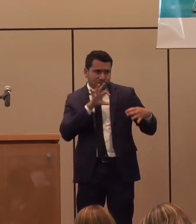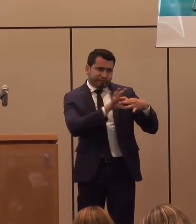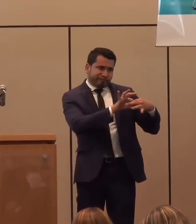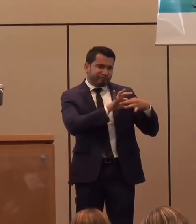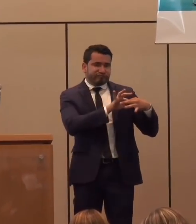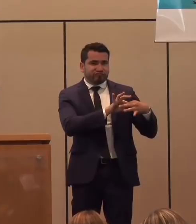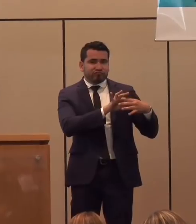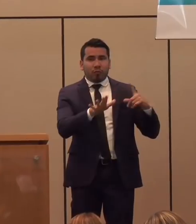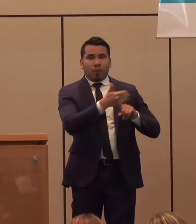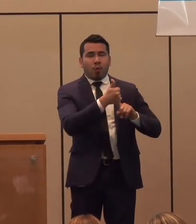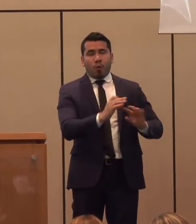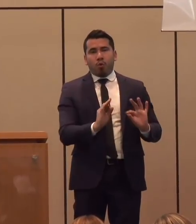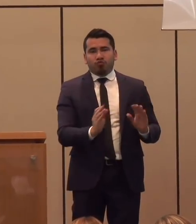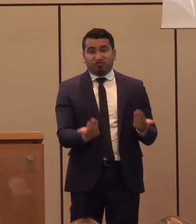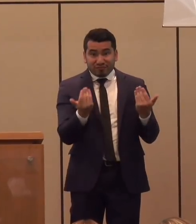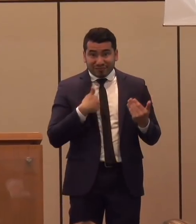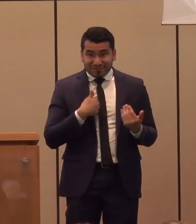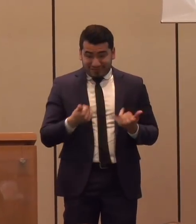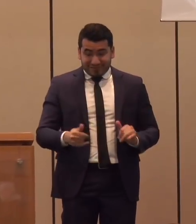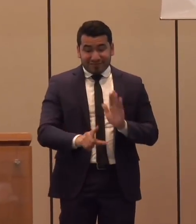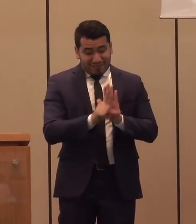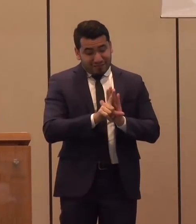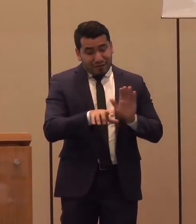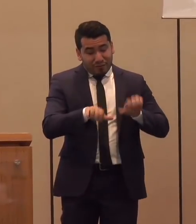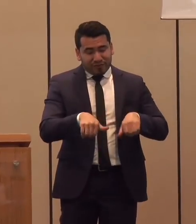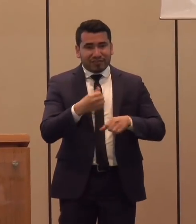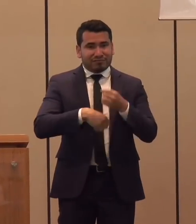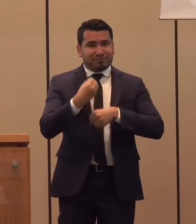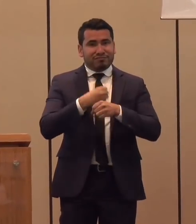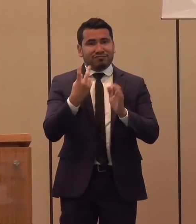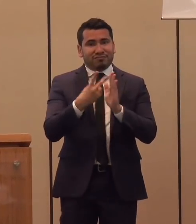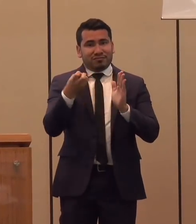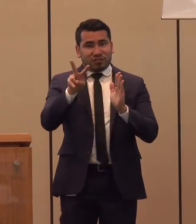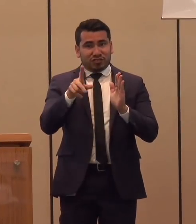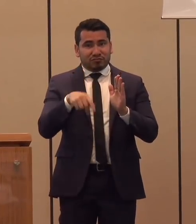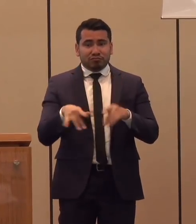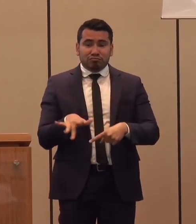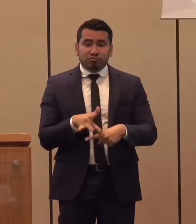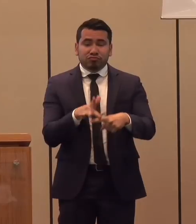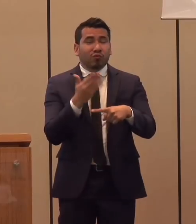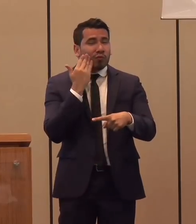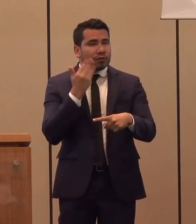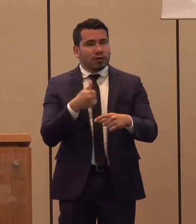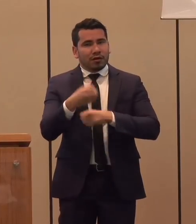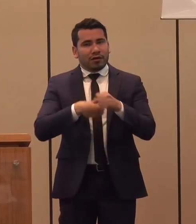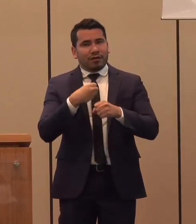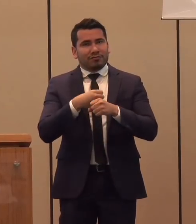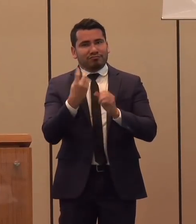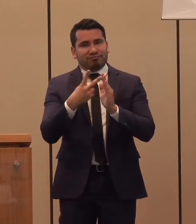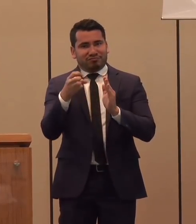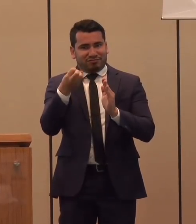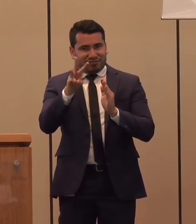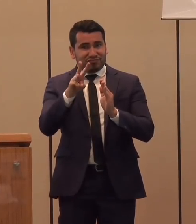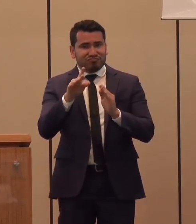esta es una ley que se aprobó en el año 2012 que se implementó en el año 2013 y